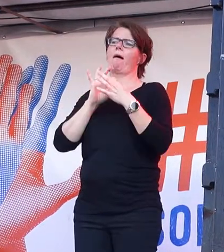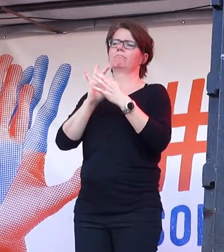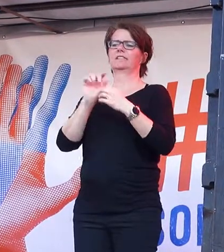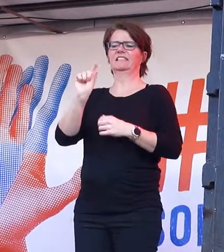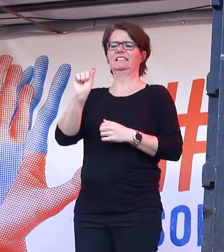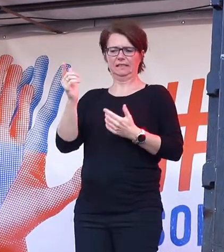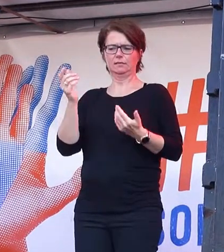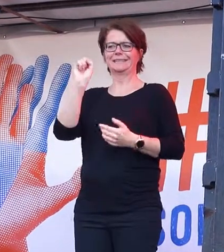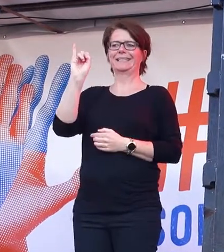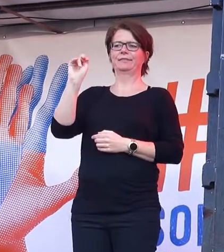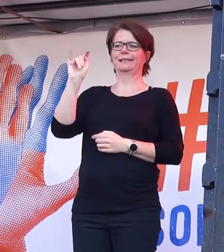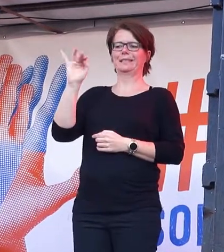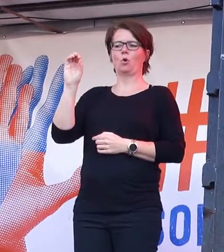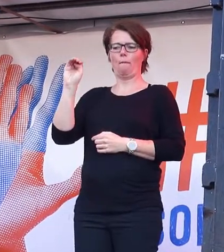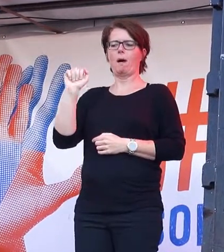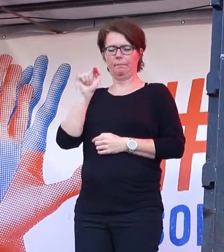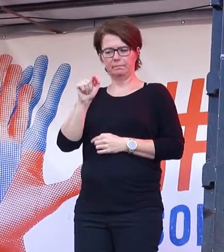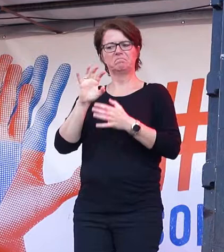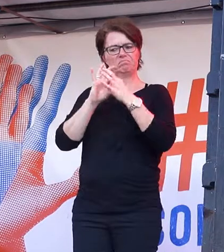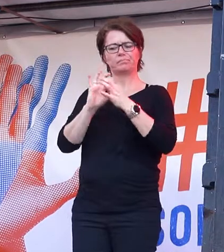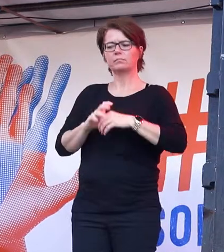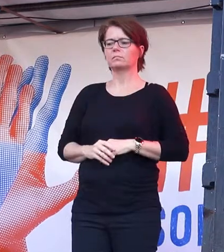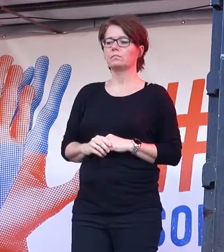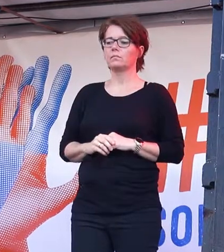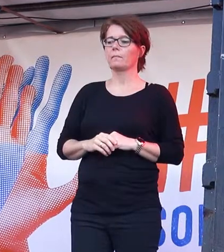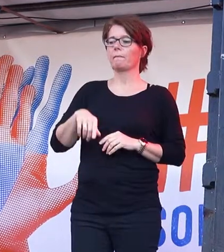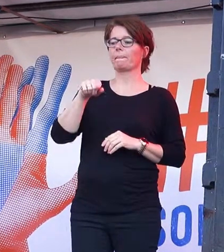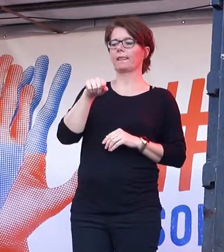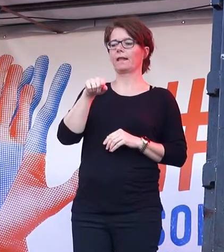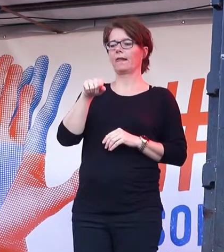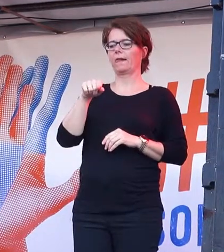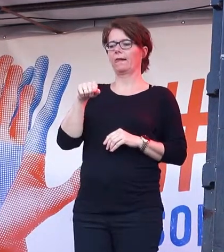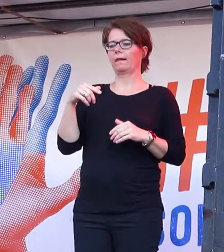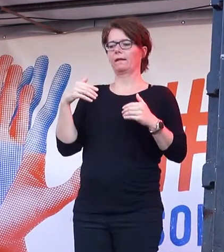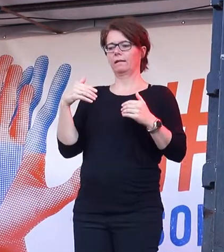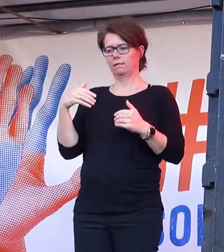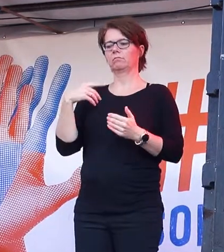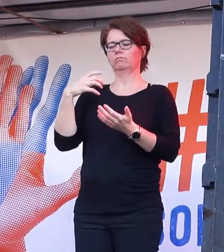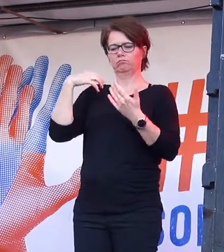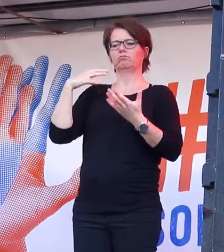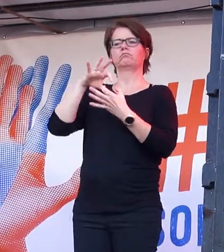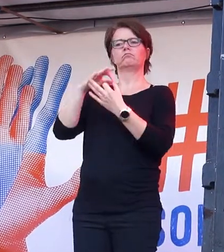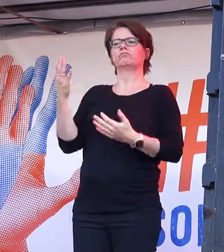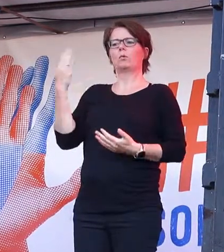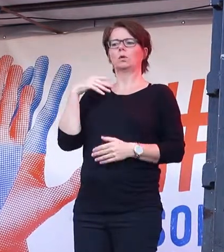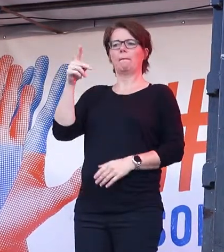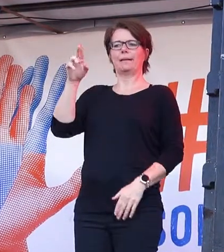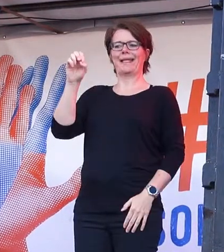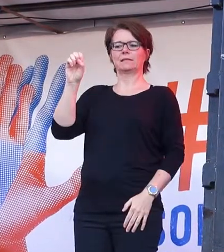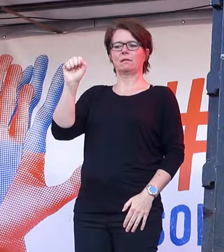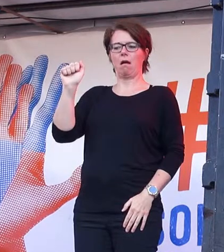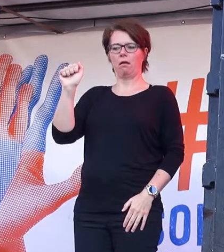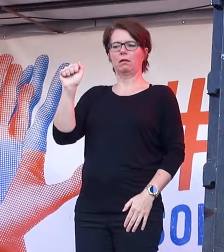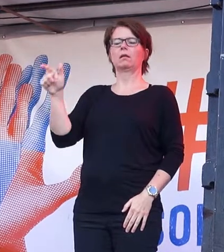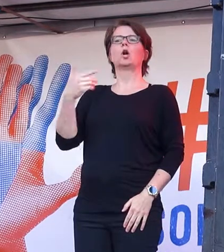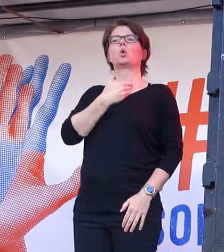bei mir selber an. Ich bin in der wunderschönen Stadt Prizren geboren. Das hat mal zu Jugoslawien gehört. Jugoslawien gibt